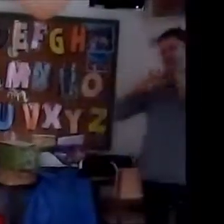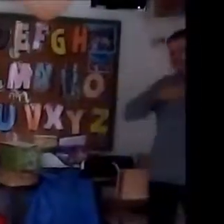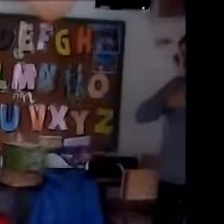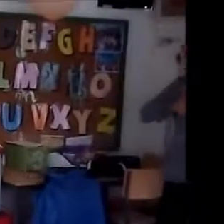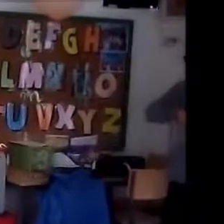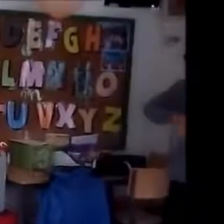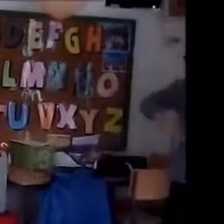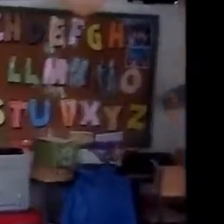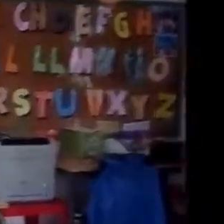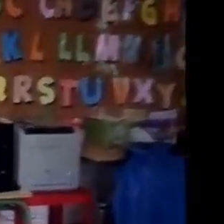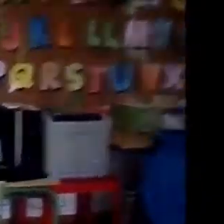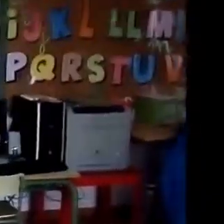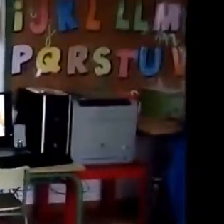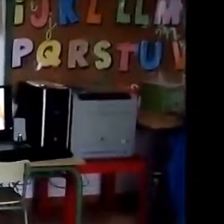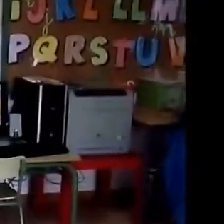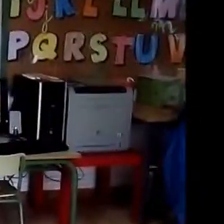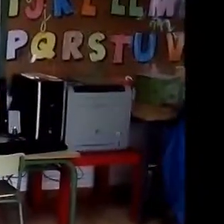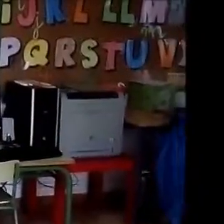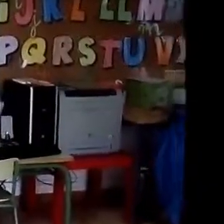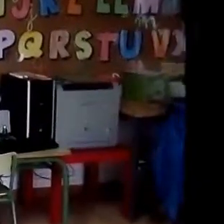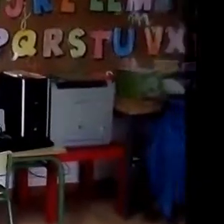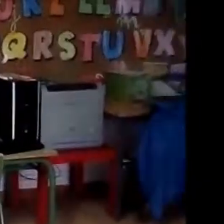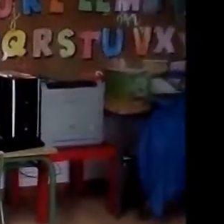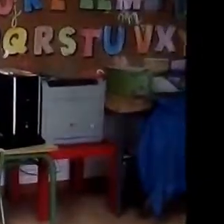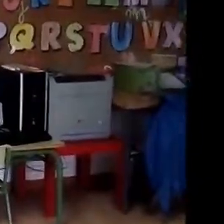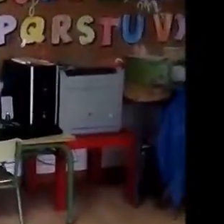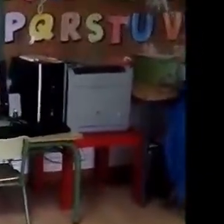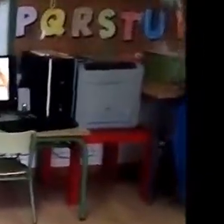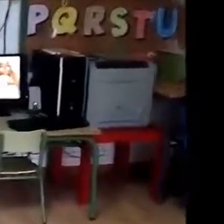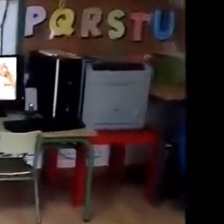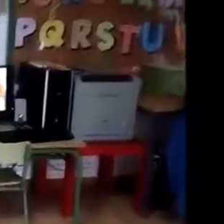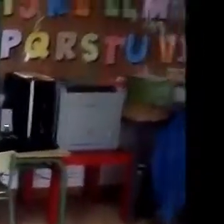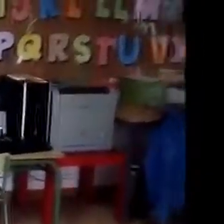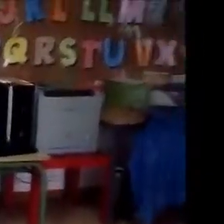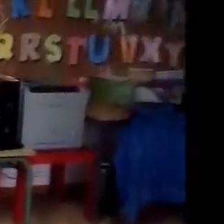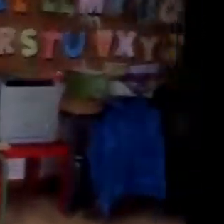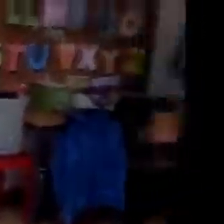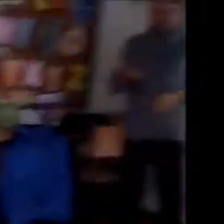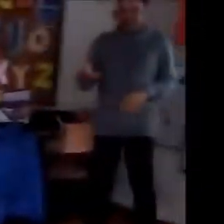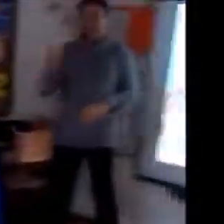Sí, que sí. A ver, no, que no. ¡Oh! Menos mal. Tenía razón.